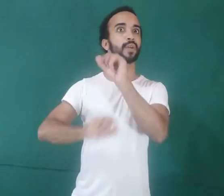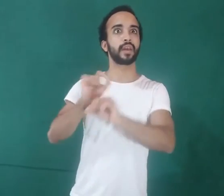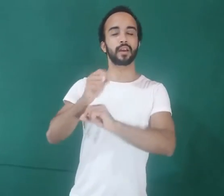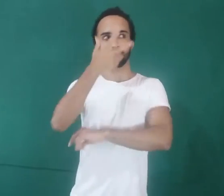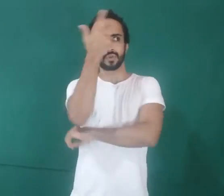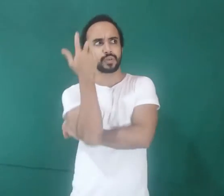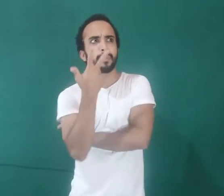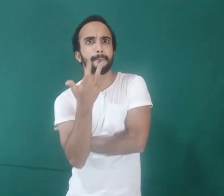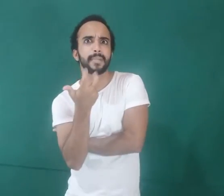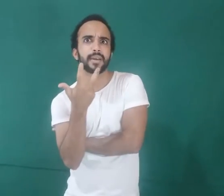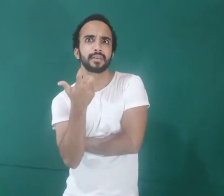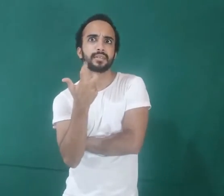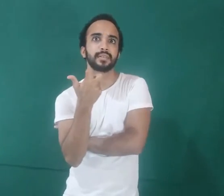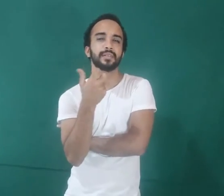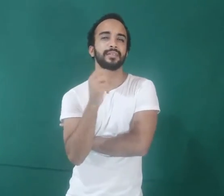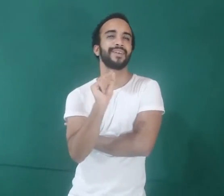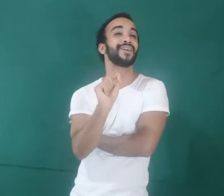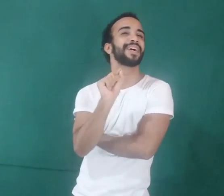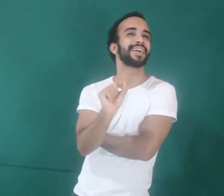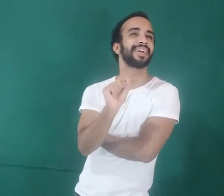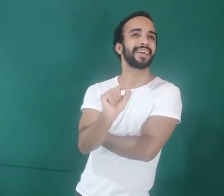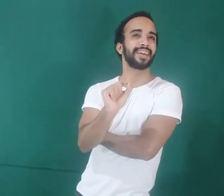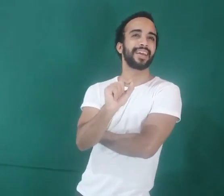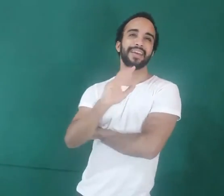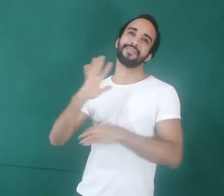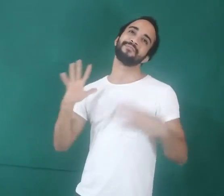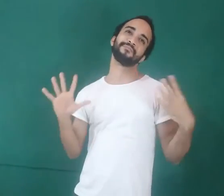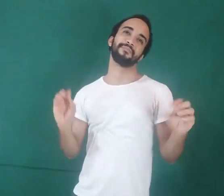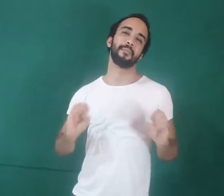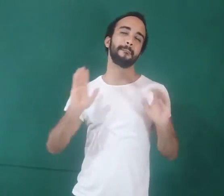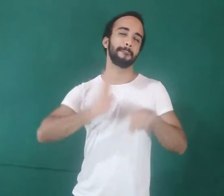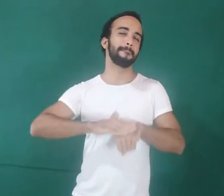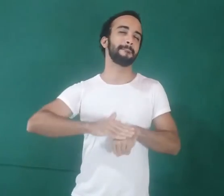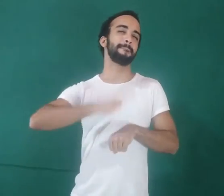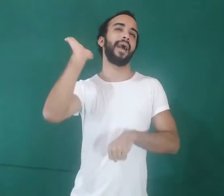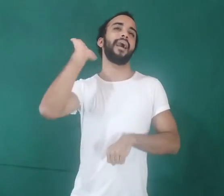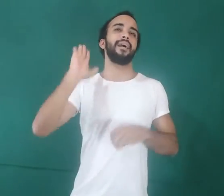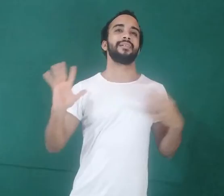maneira muito mais incrível quando elas não sabem quem é, minha gente.